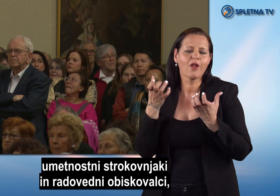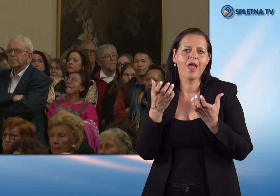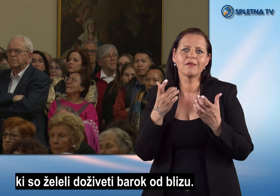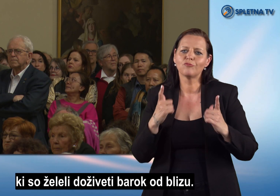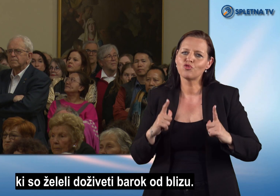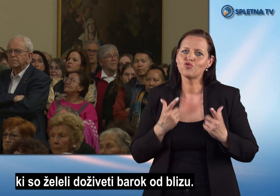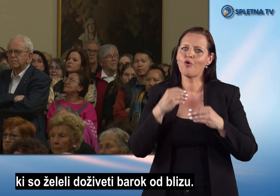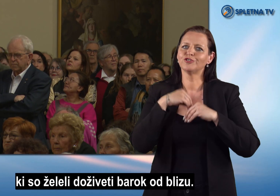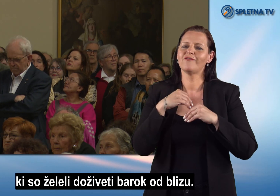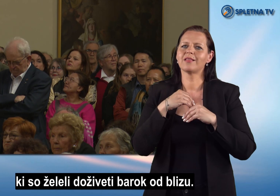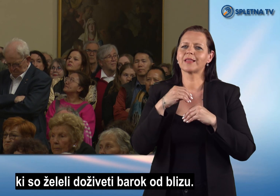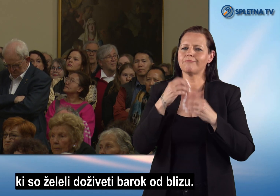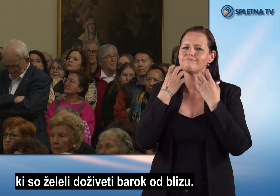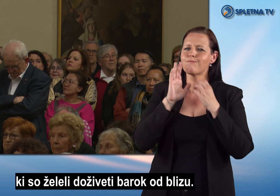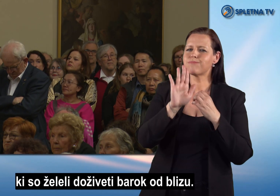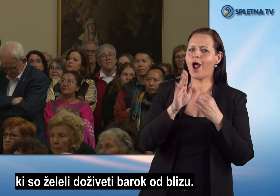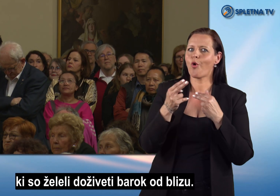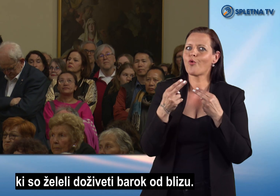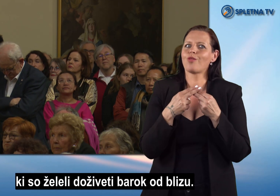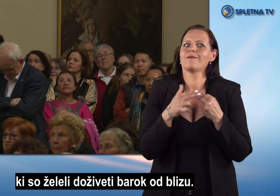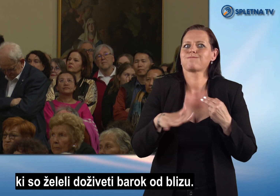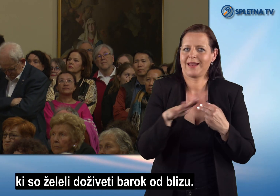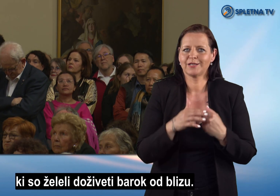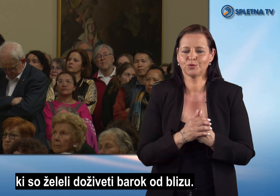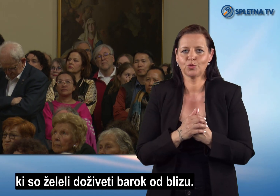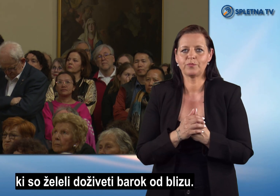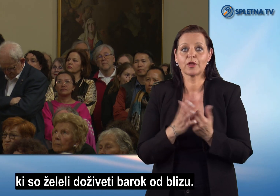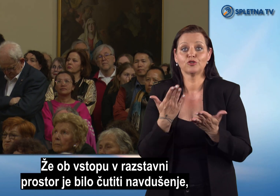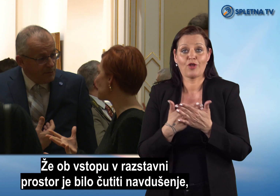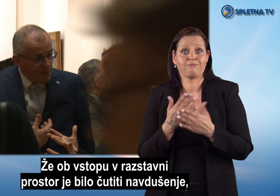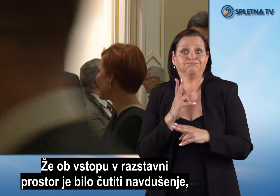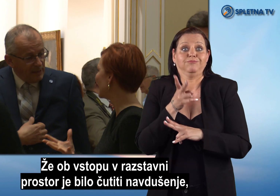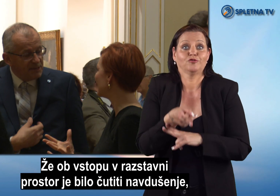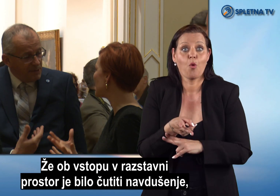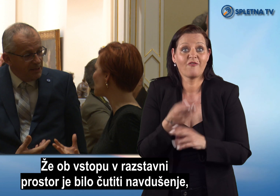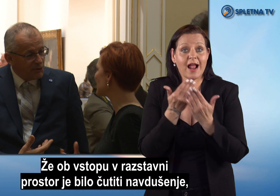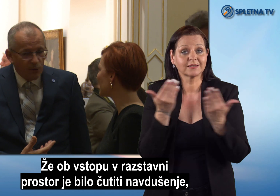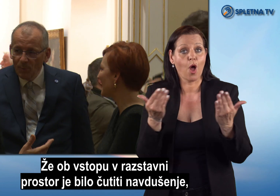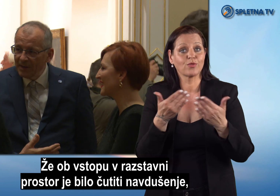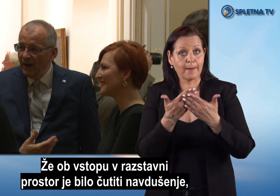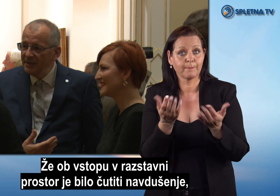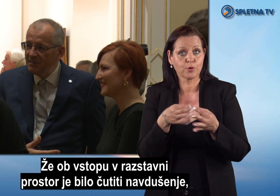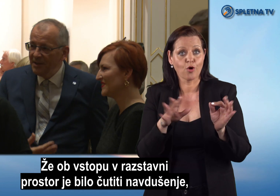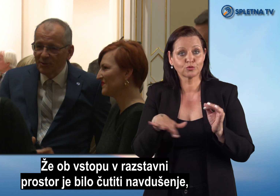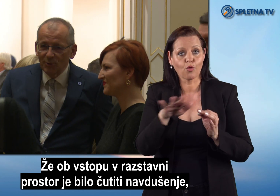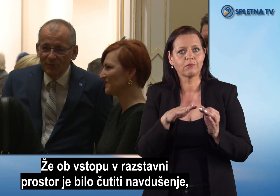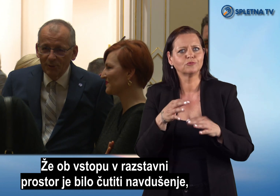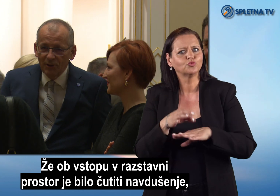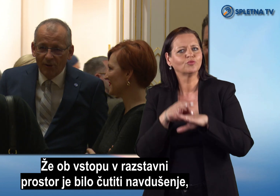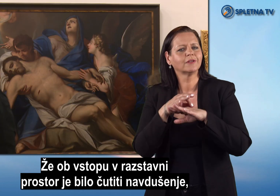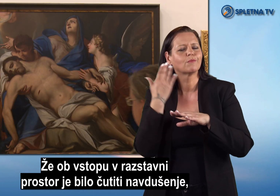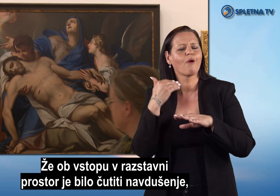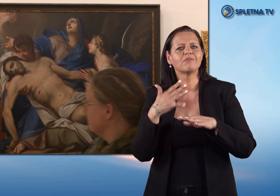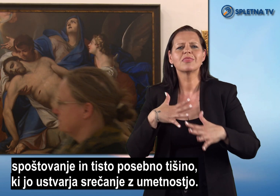obiskovalci, ki so želeli doživeti barok od blizu. Že ob vstopu v razstavni prostor je bilo